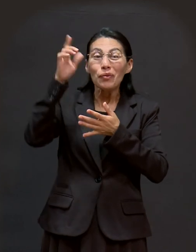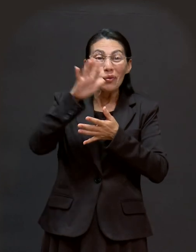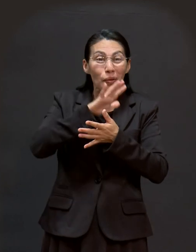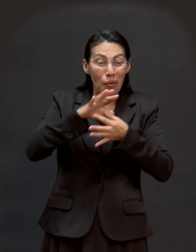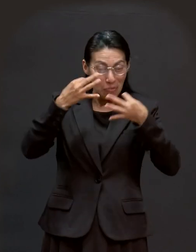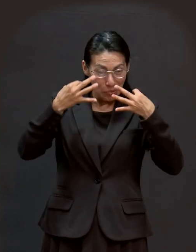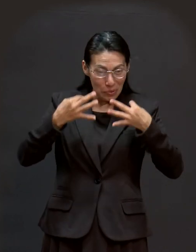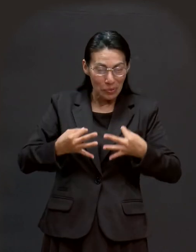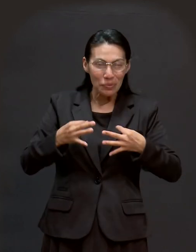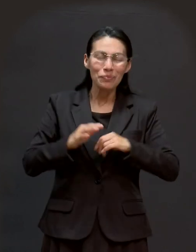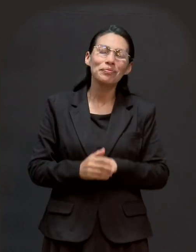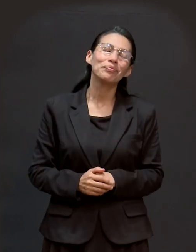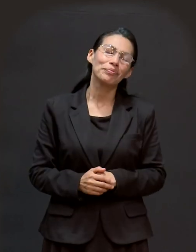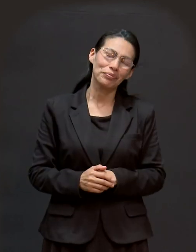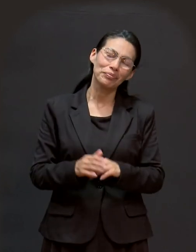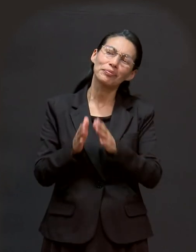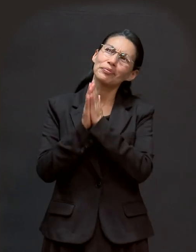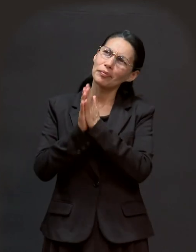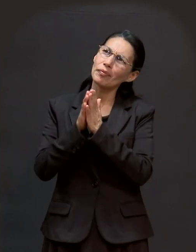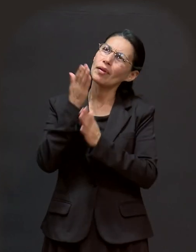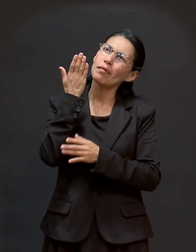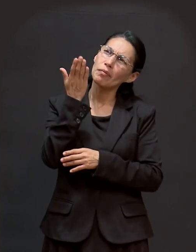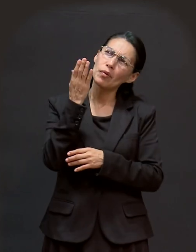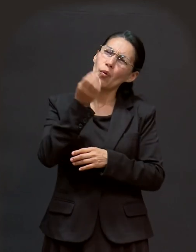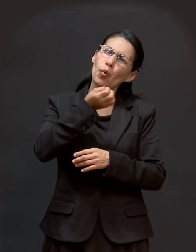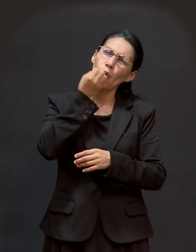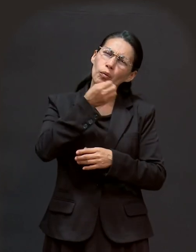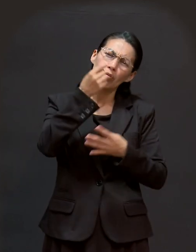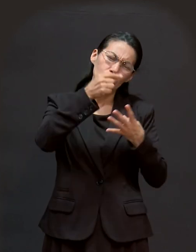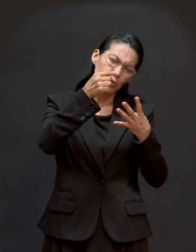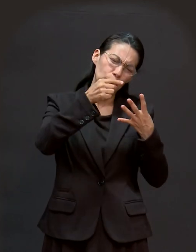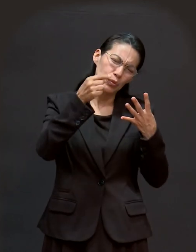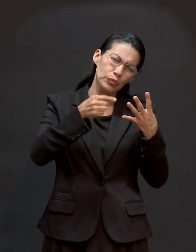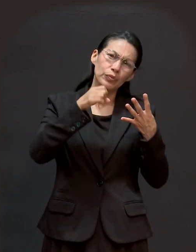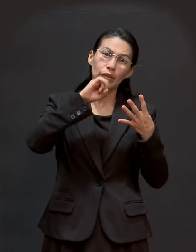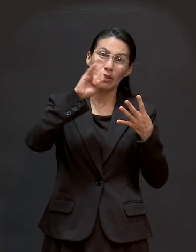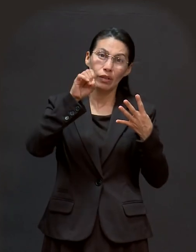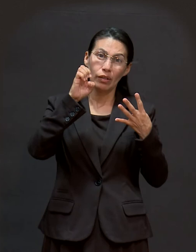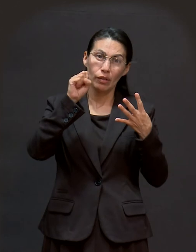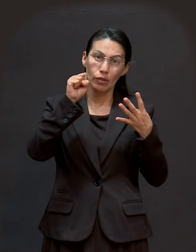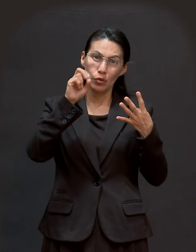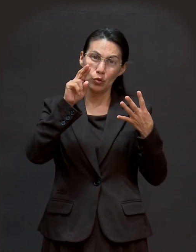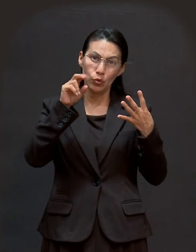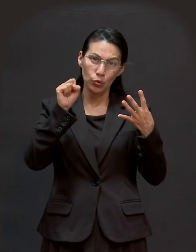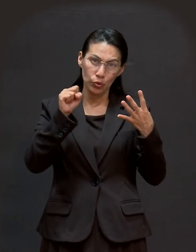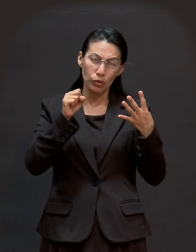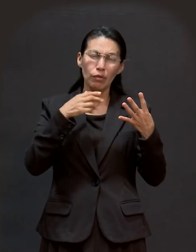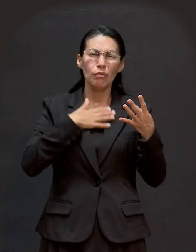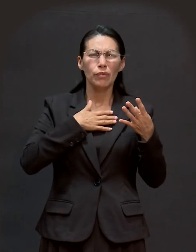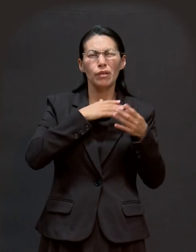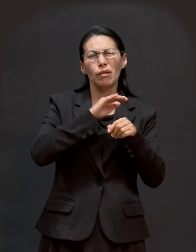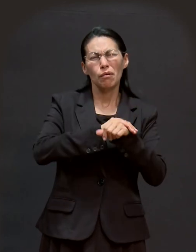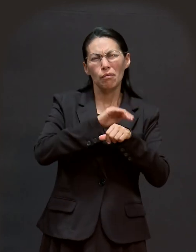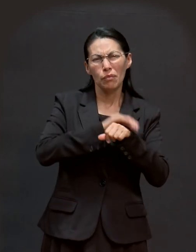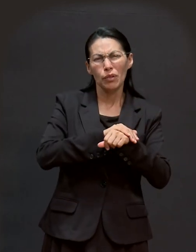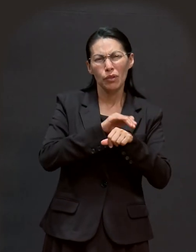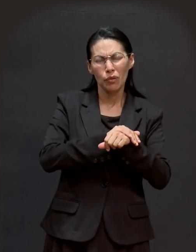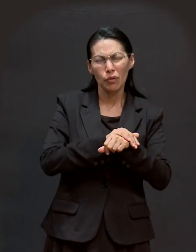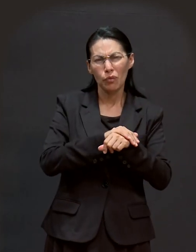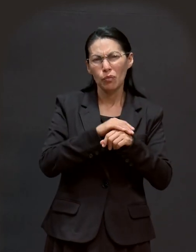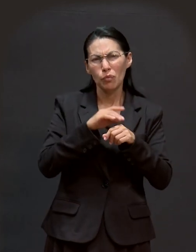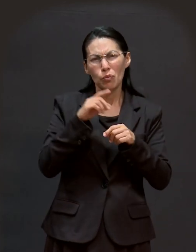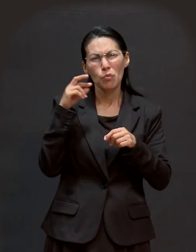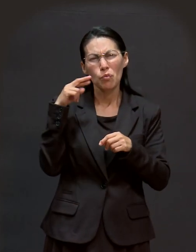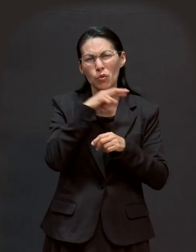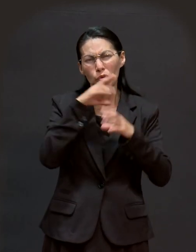gloria a dios pido que oren por cada uno de ellos por jesús y su familia y por mi amigo que pueda